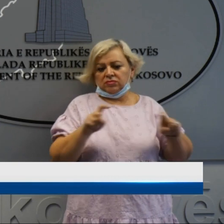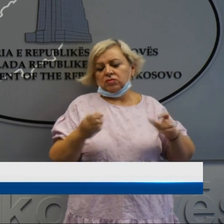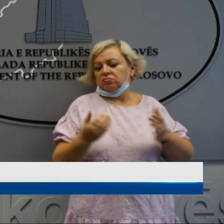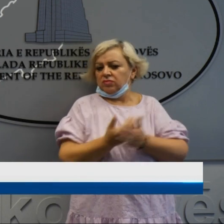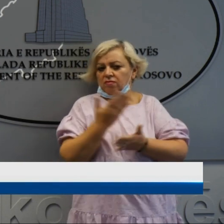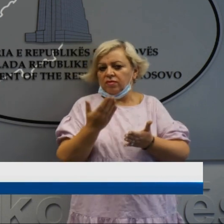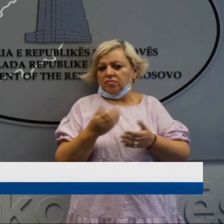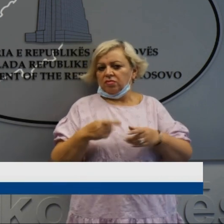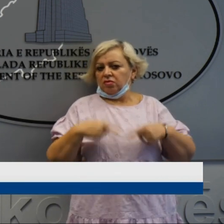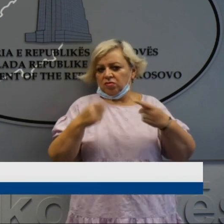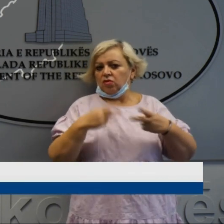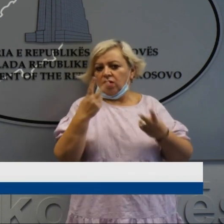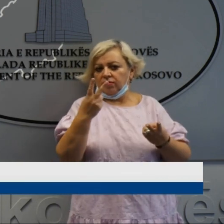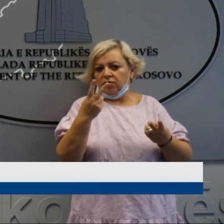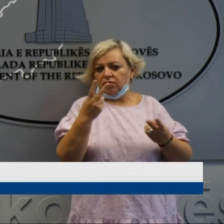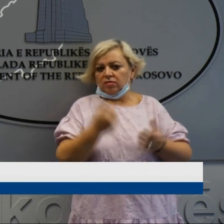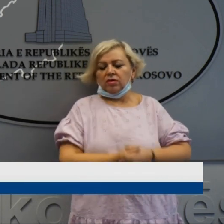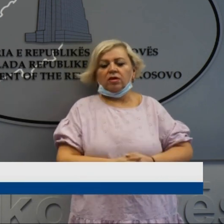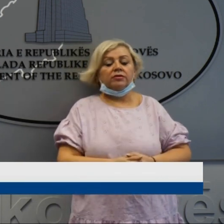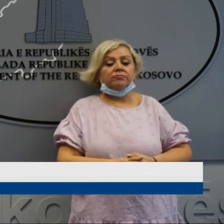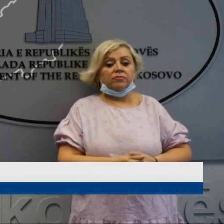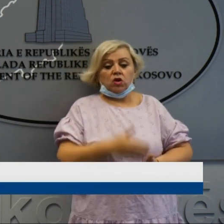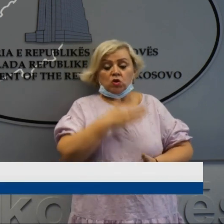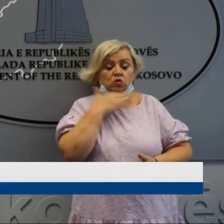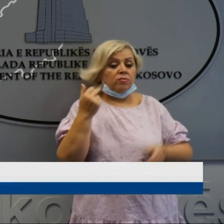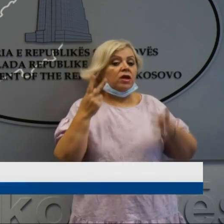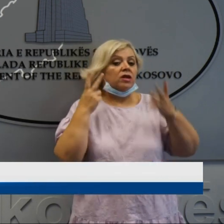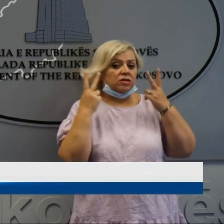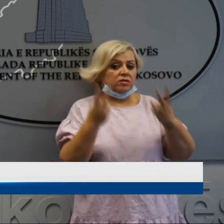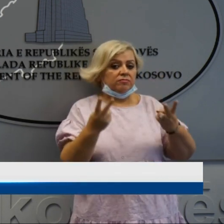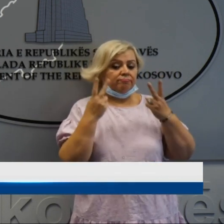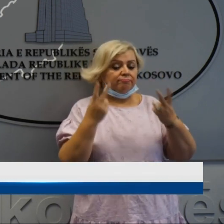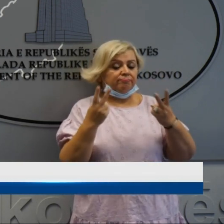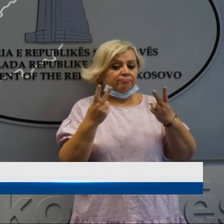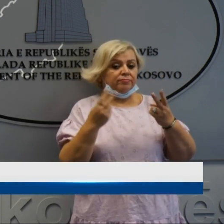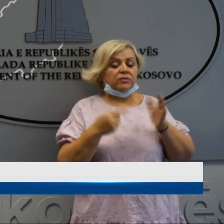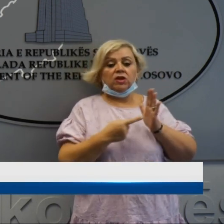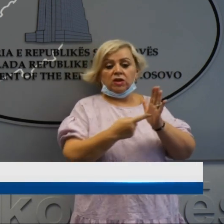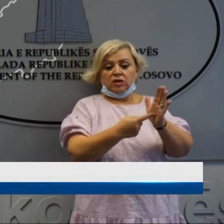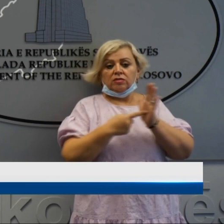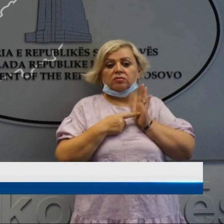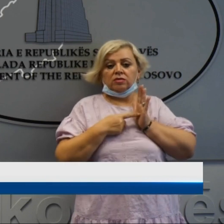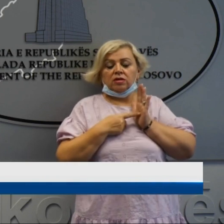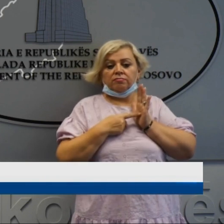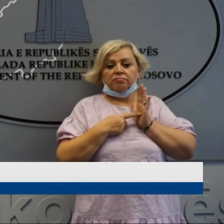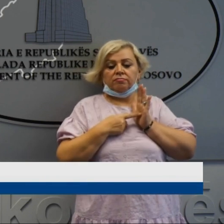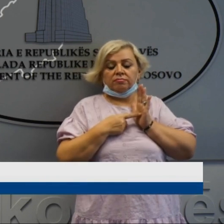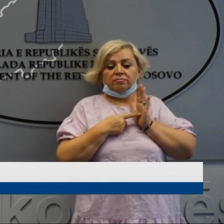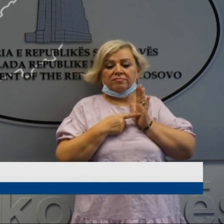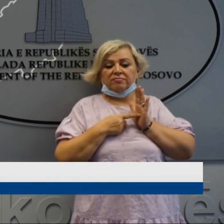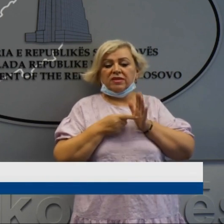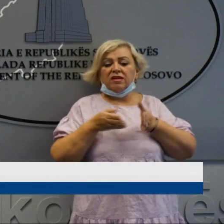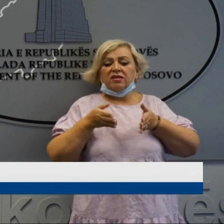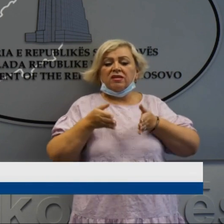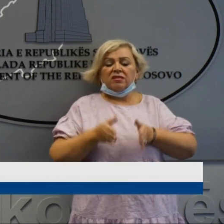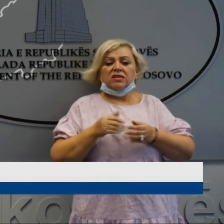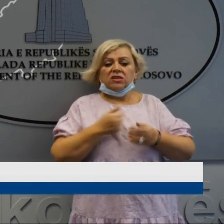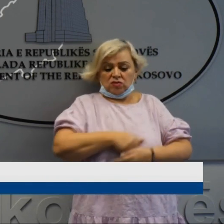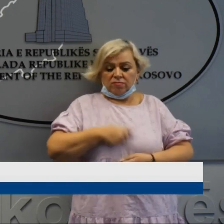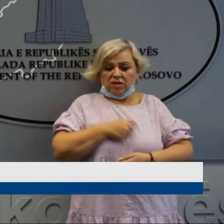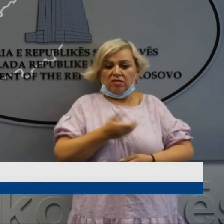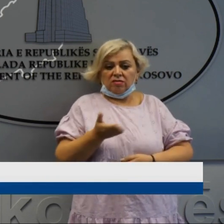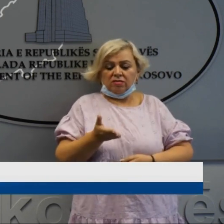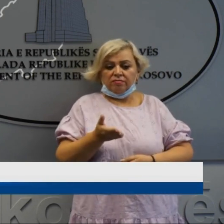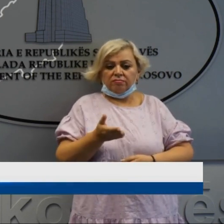prapë, edhe pas dy javë. Por ajo që është shumë e rëndësishme dhe që nga kanë treguar edhe të shtririt në spitalet